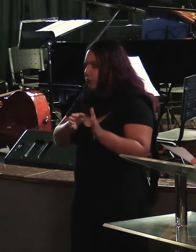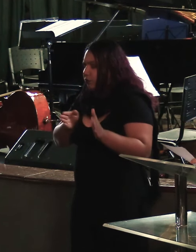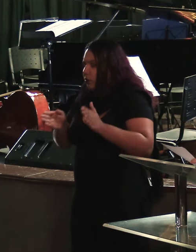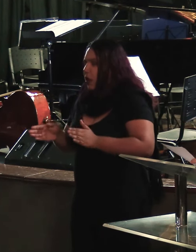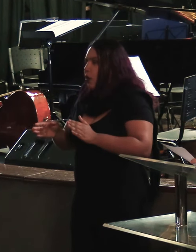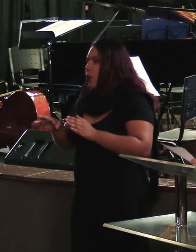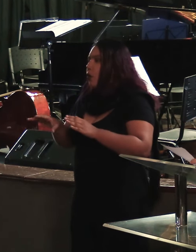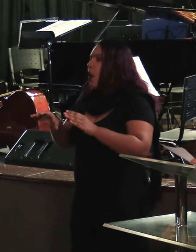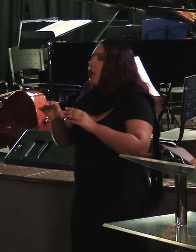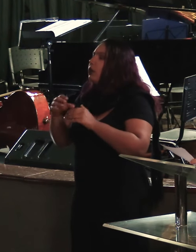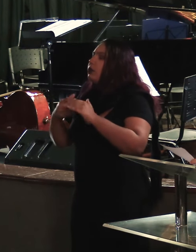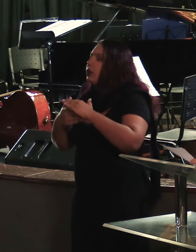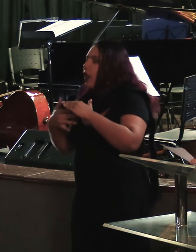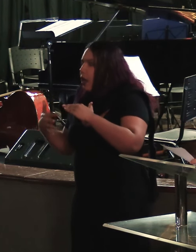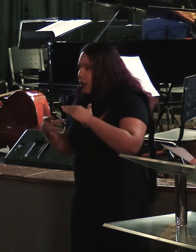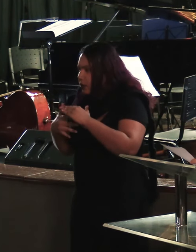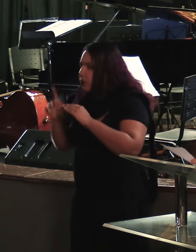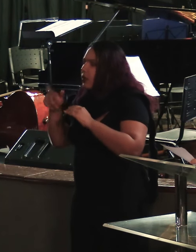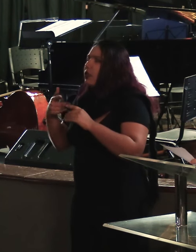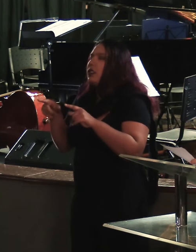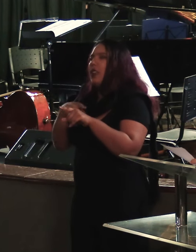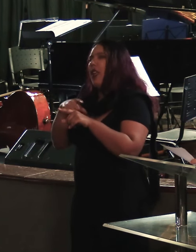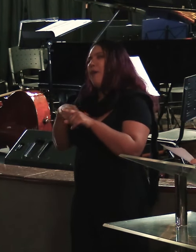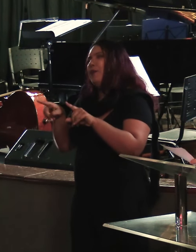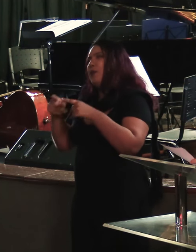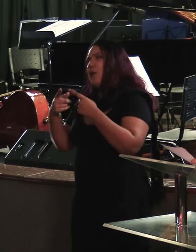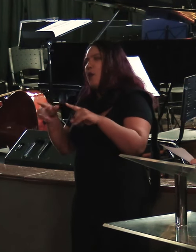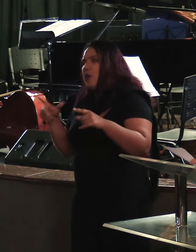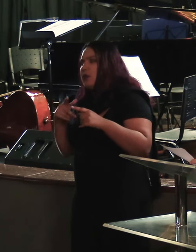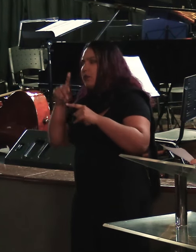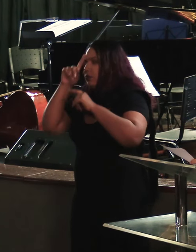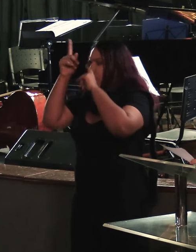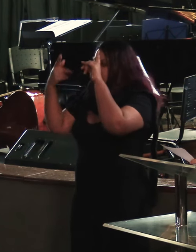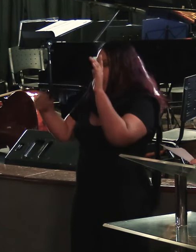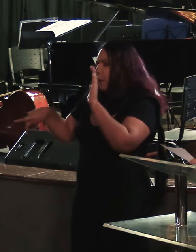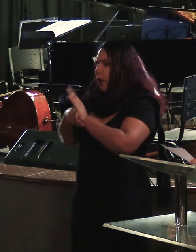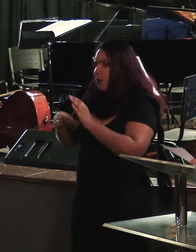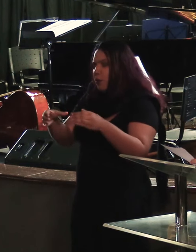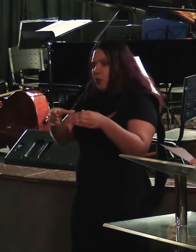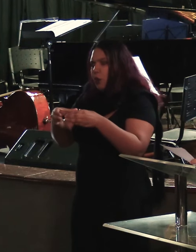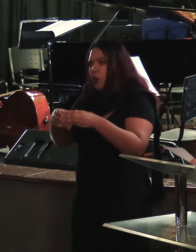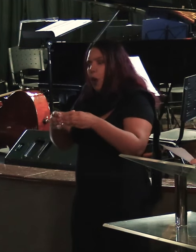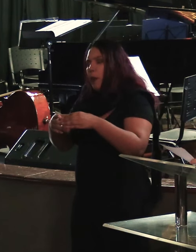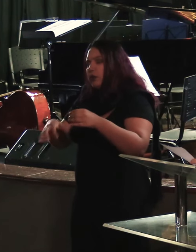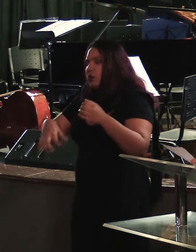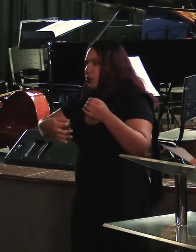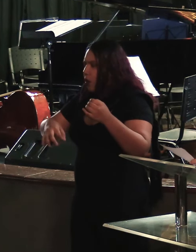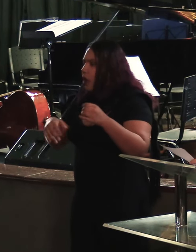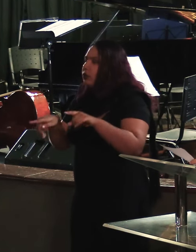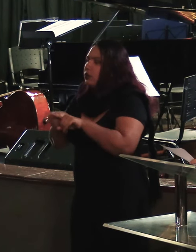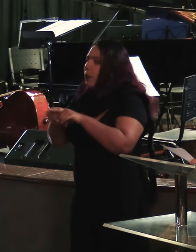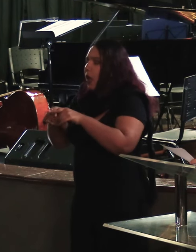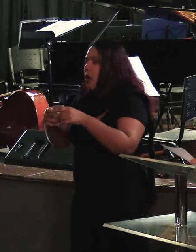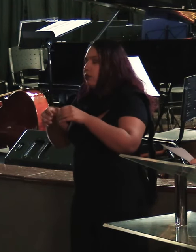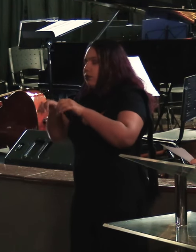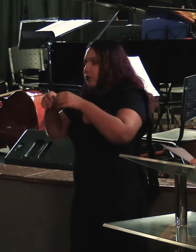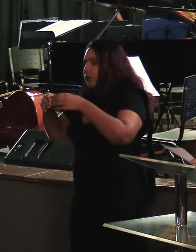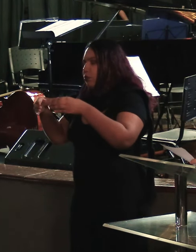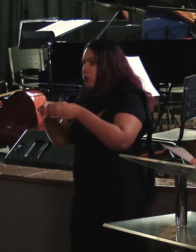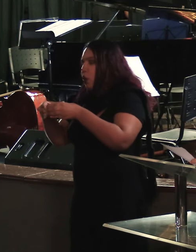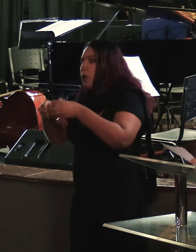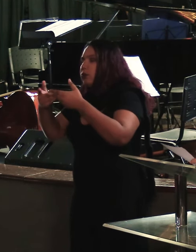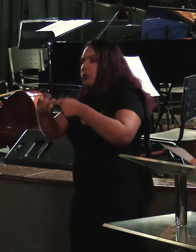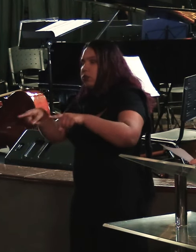incluem óperas, sinfonias, composições para quarteto de cordas e concertos para